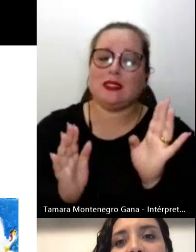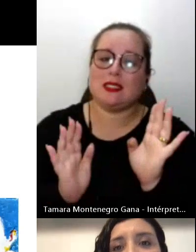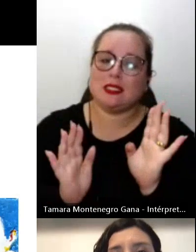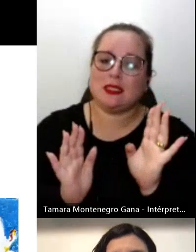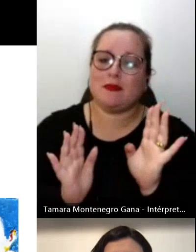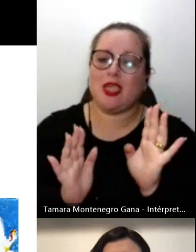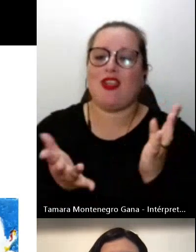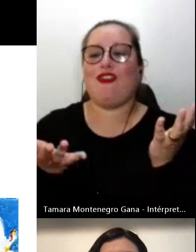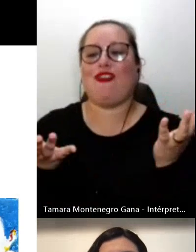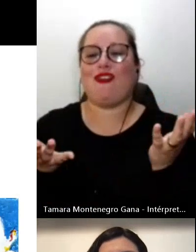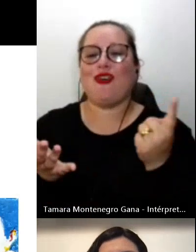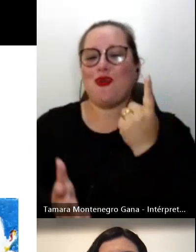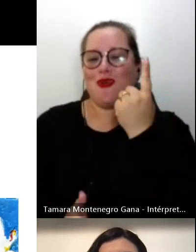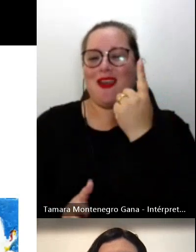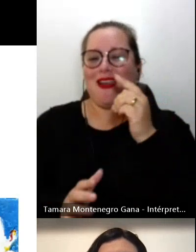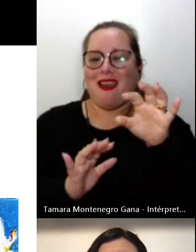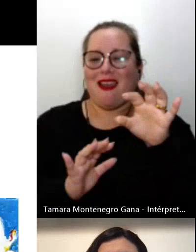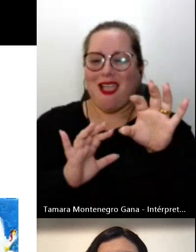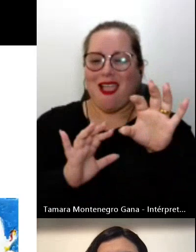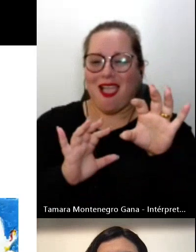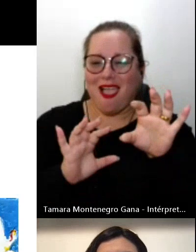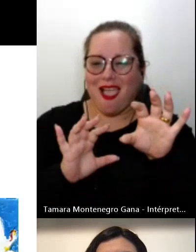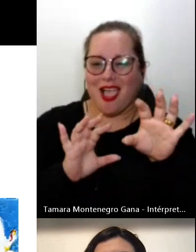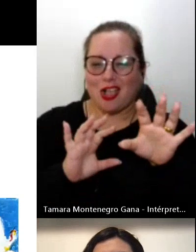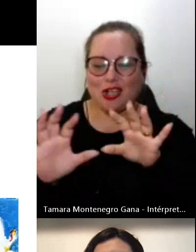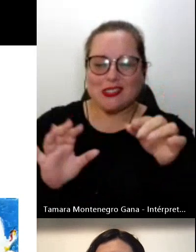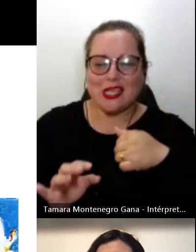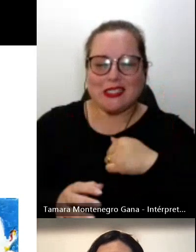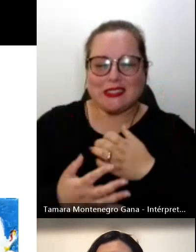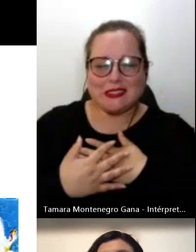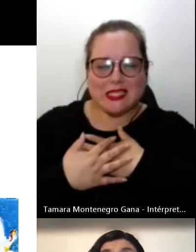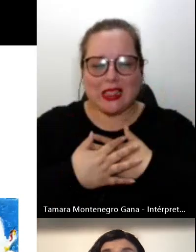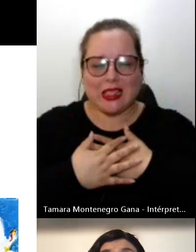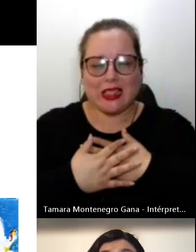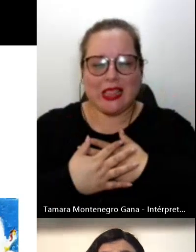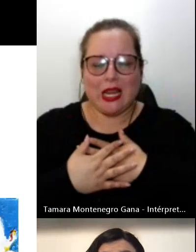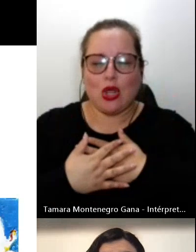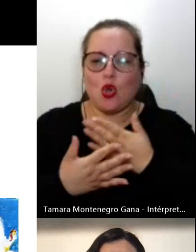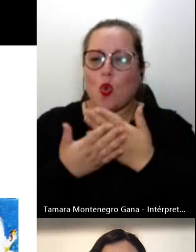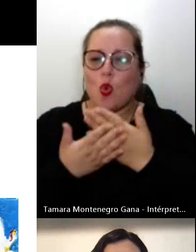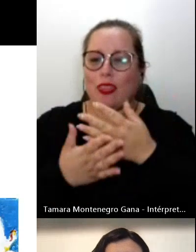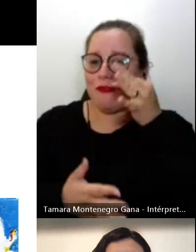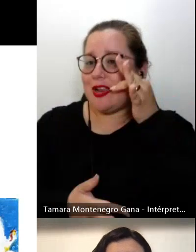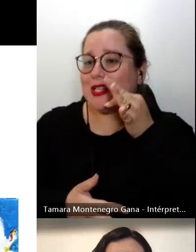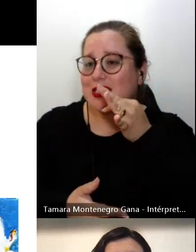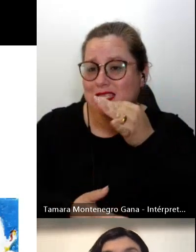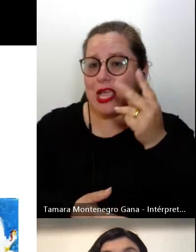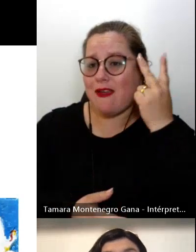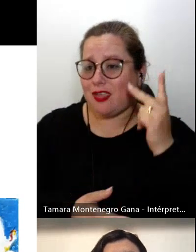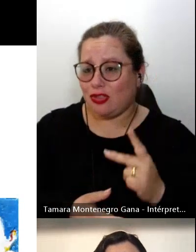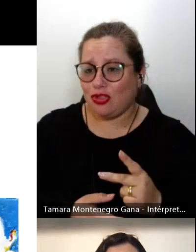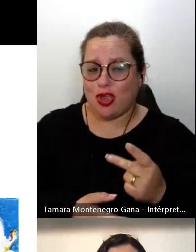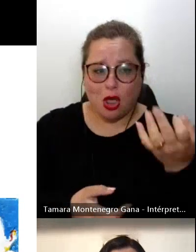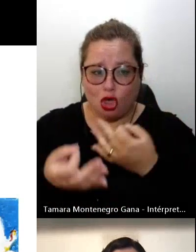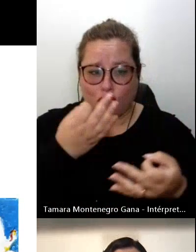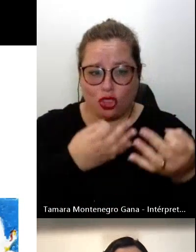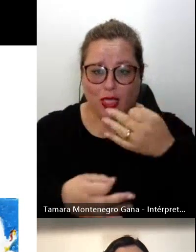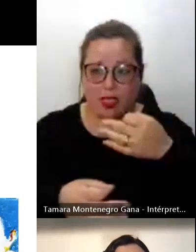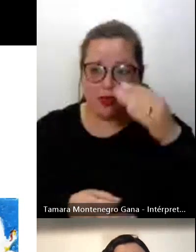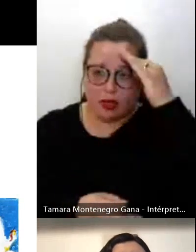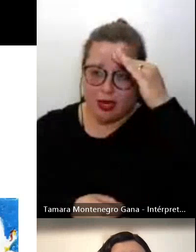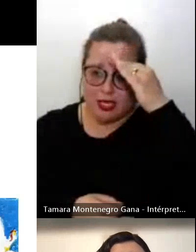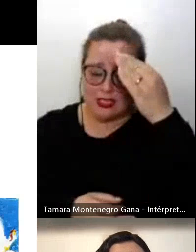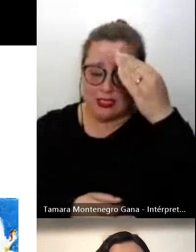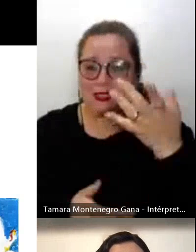algo que me hizo mucho sentido cuando Francisca y Victoria nos estaban contando sus